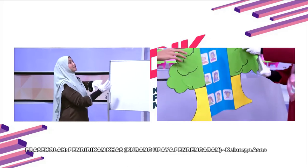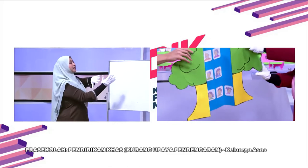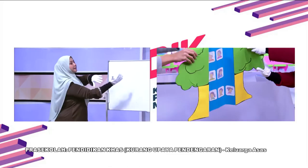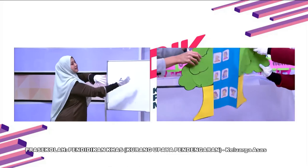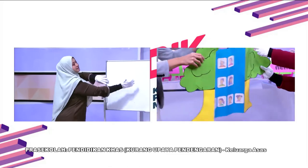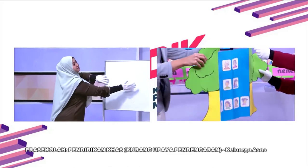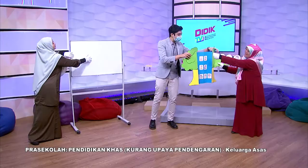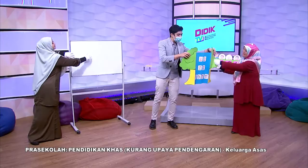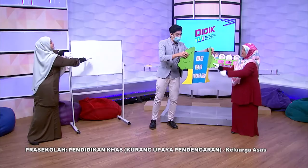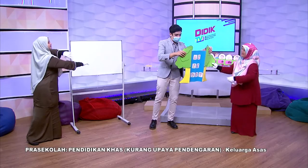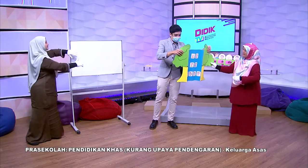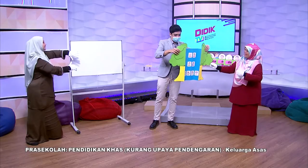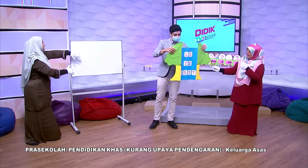suruh buka